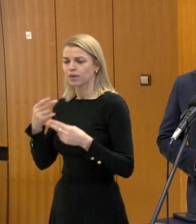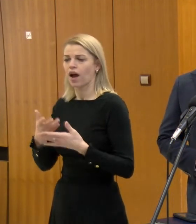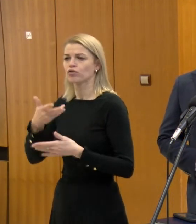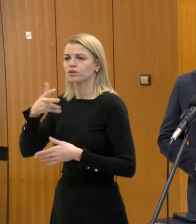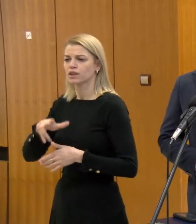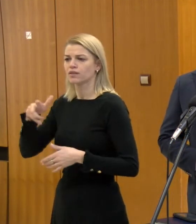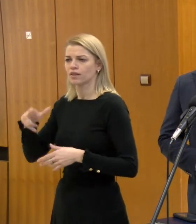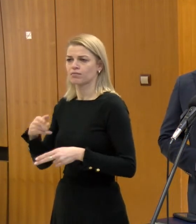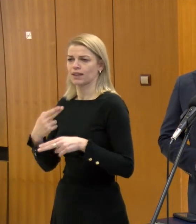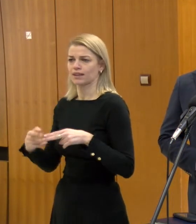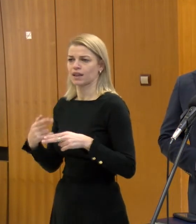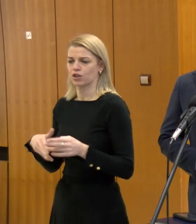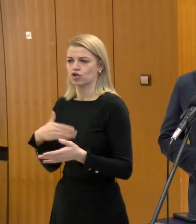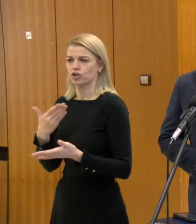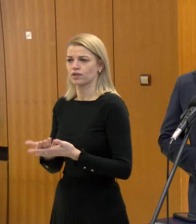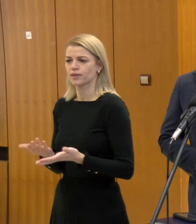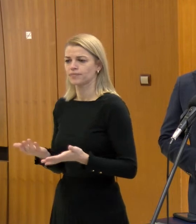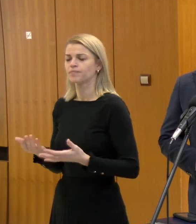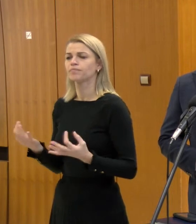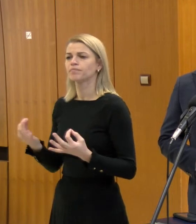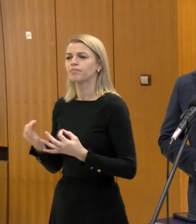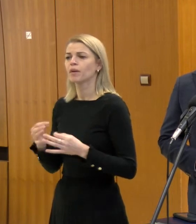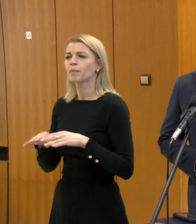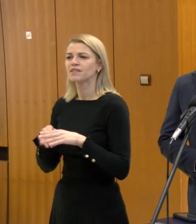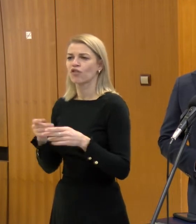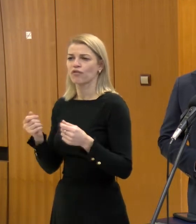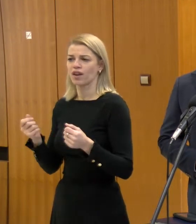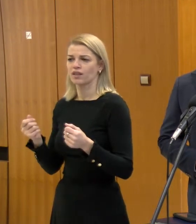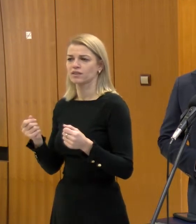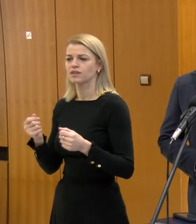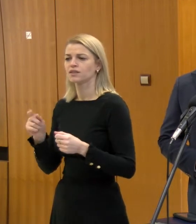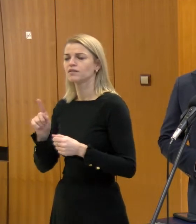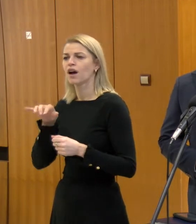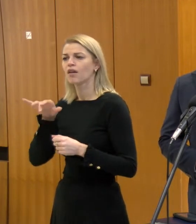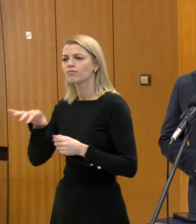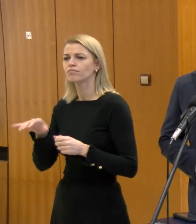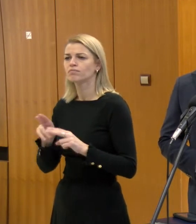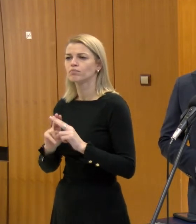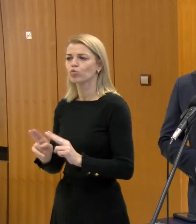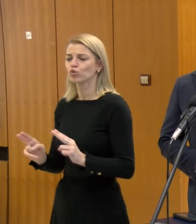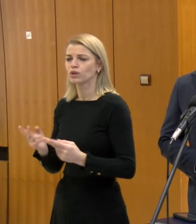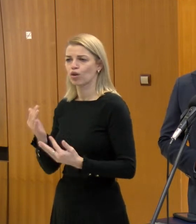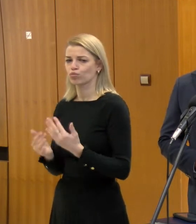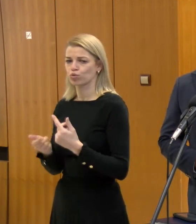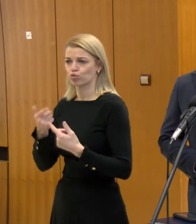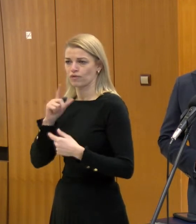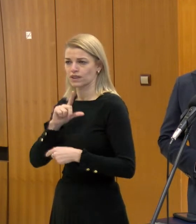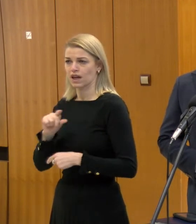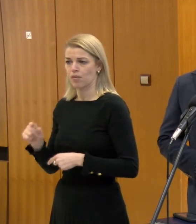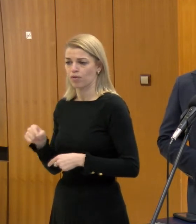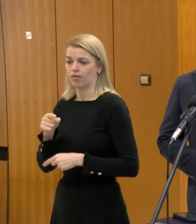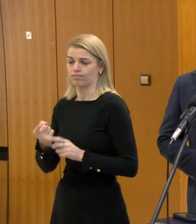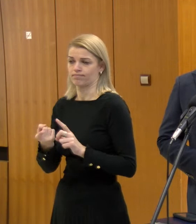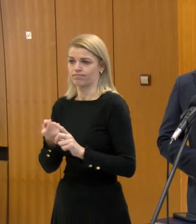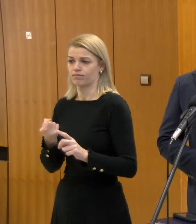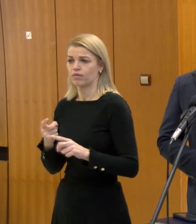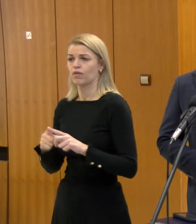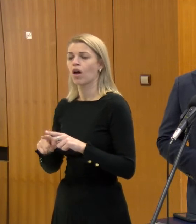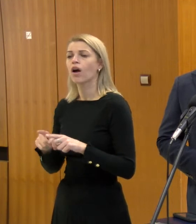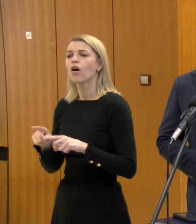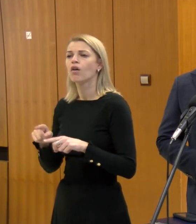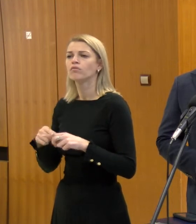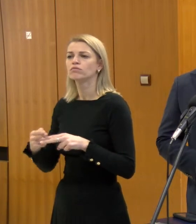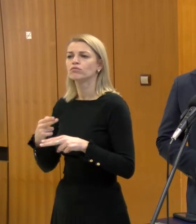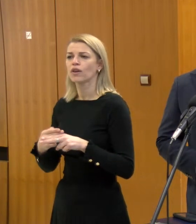Museli sme vychádzať vlastne z poznatkov ministerstva financií a možností rozpočtu Slovenskej republiky, čiže aj pán štátny tajomník Klimek